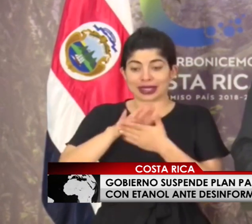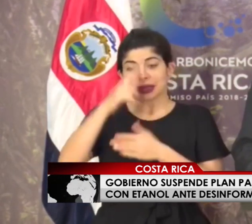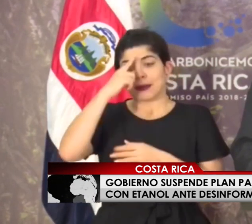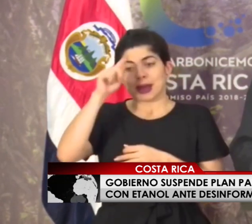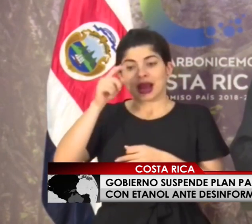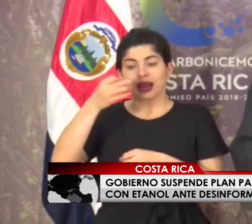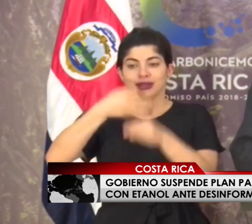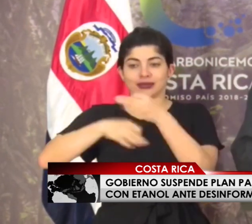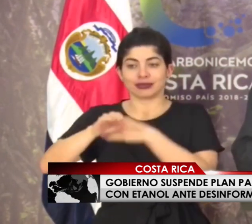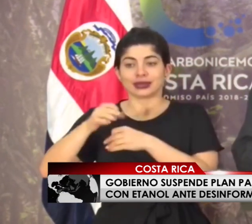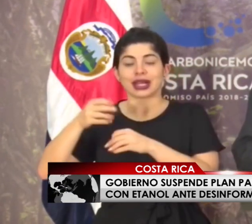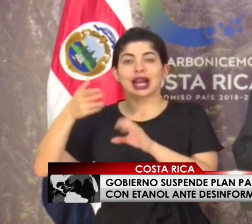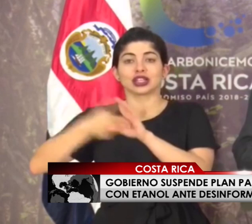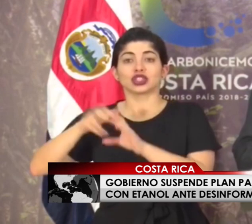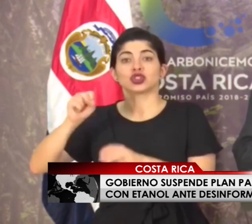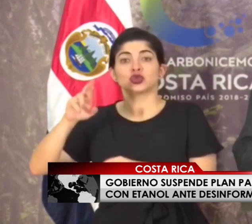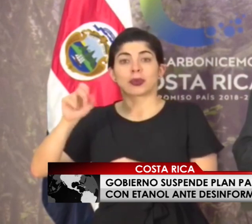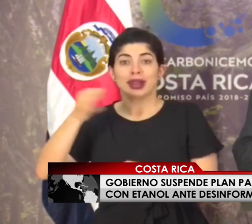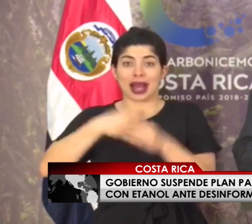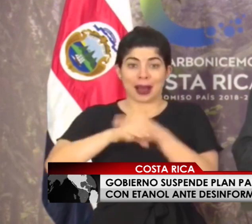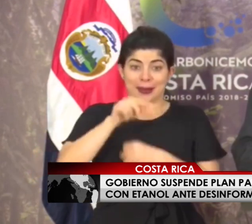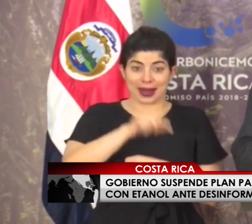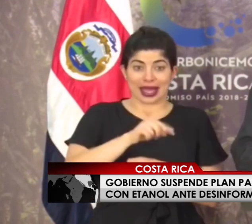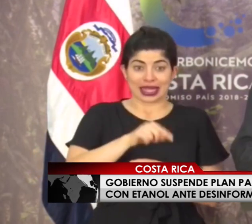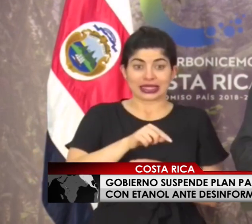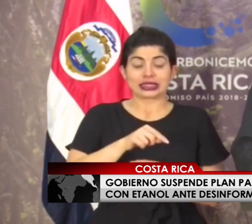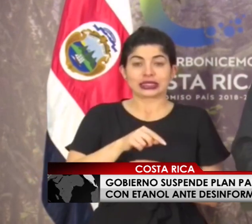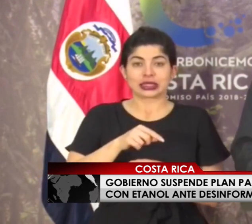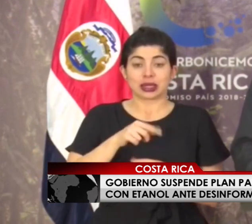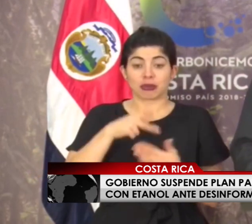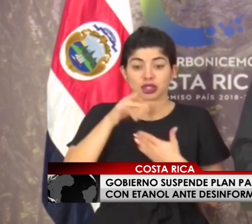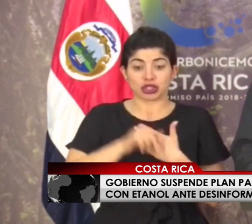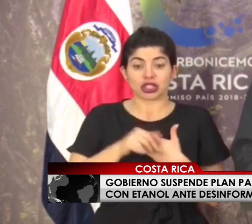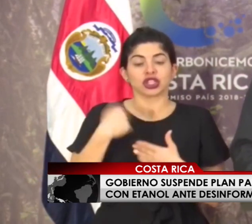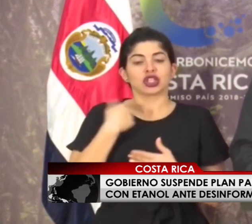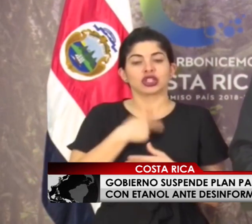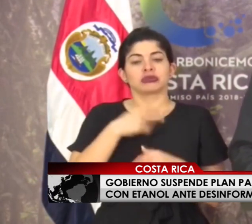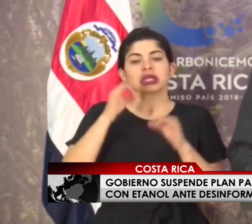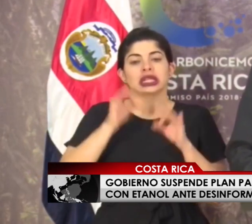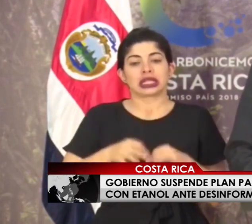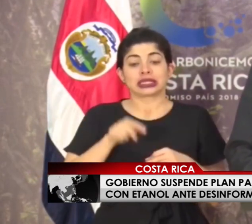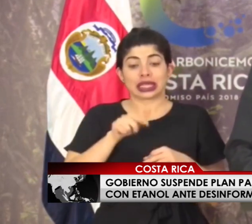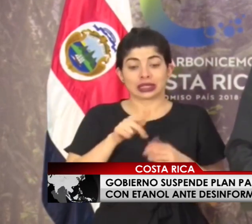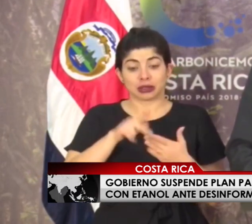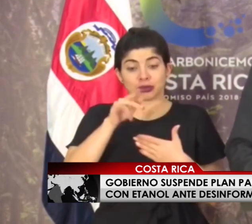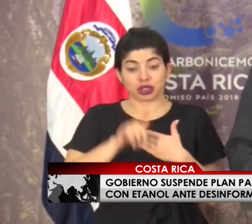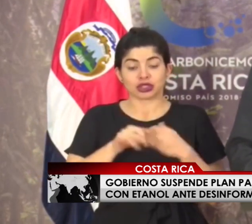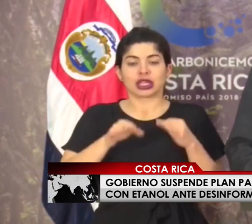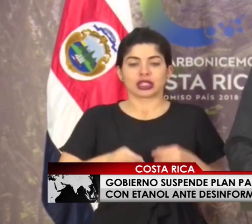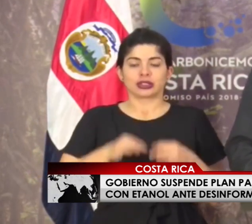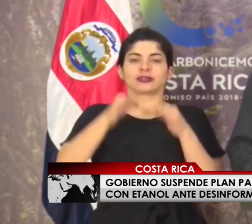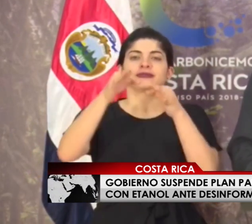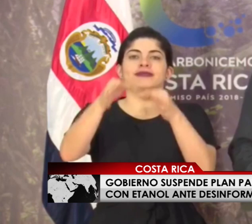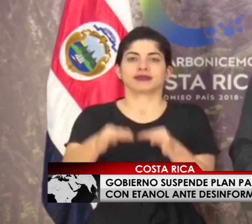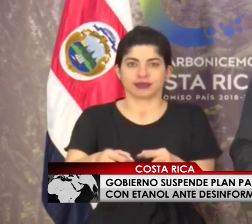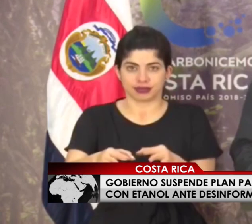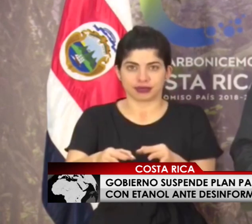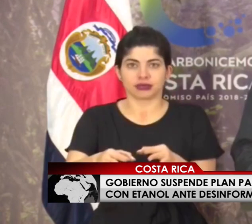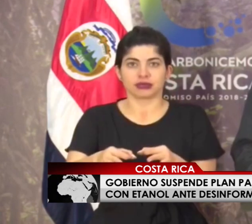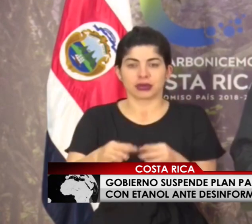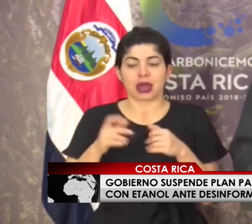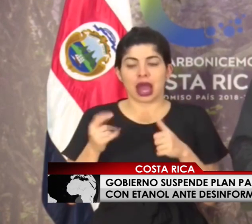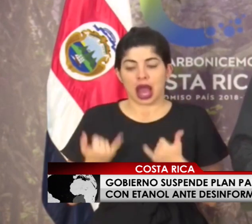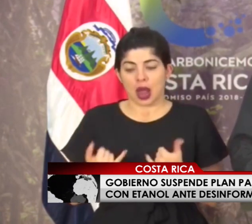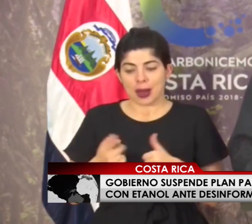super, hemos decidido posponer el lanzamiento del proyecto e